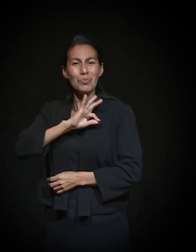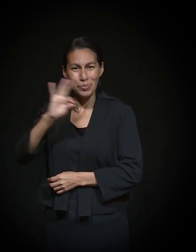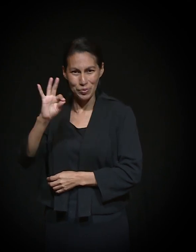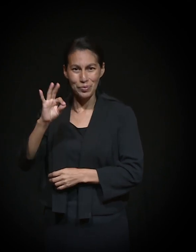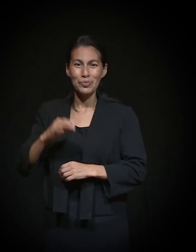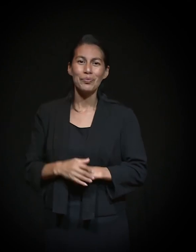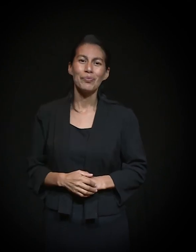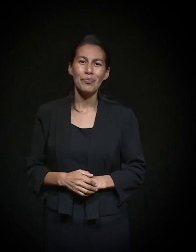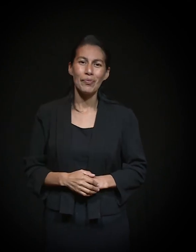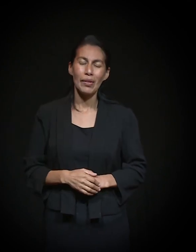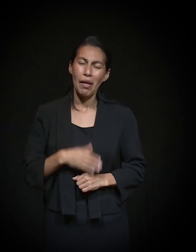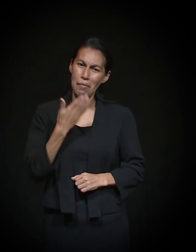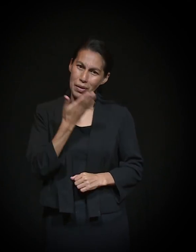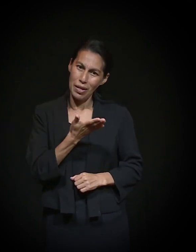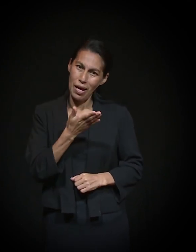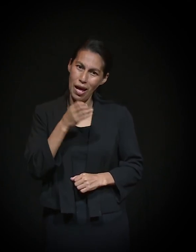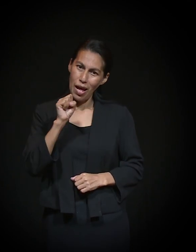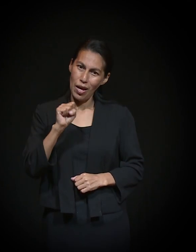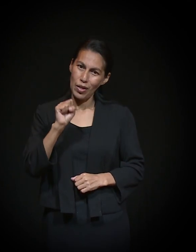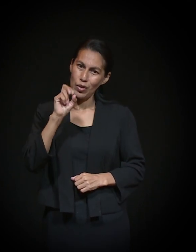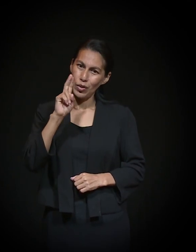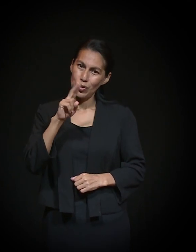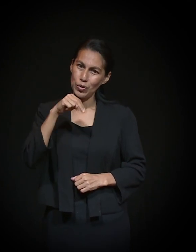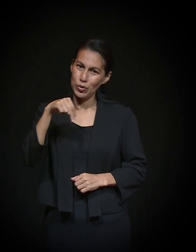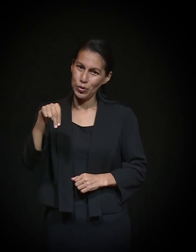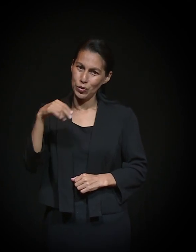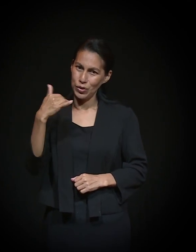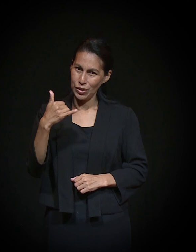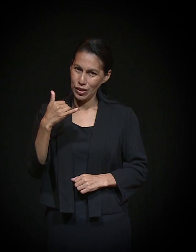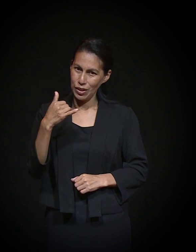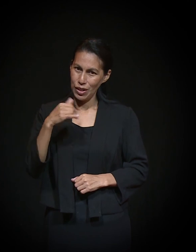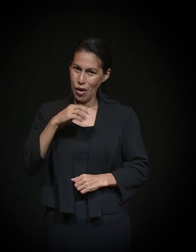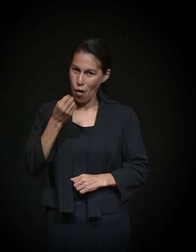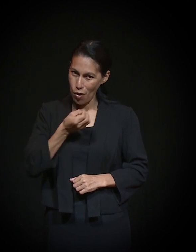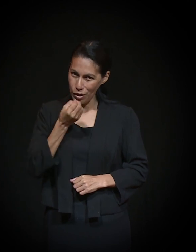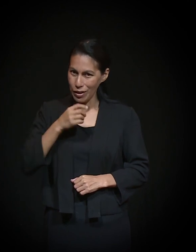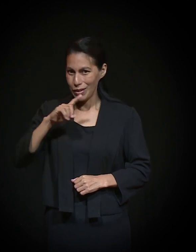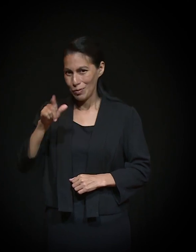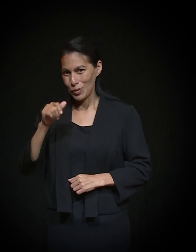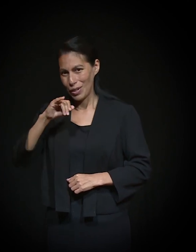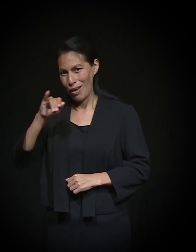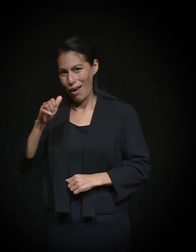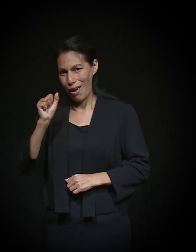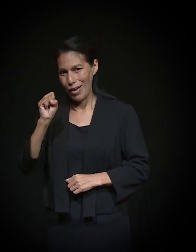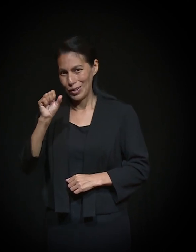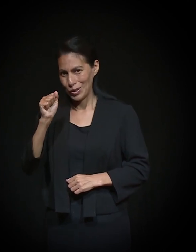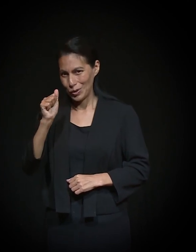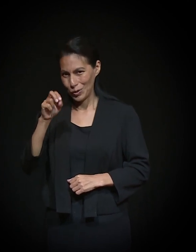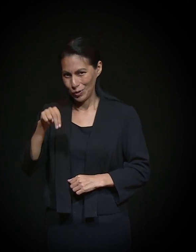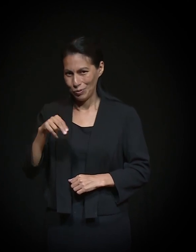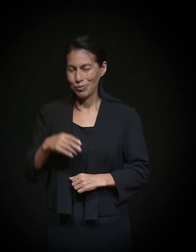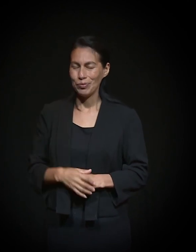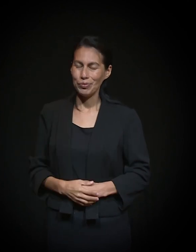imposible. Vamos a pedirle a Dios que cese y termine de esto. Oremos.